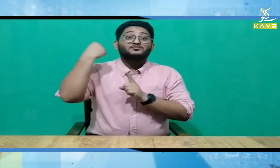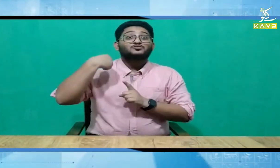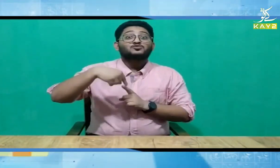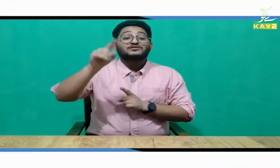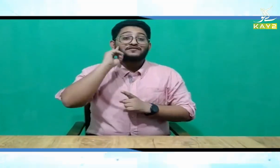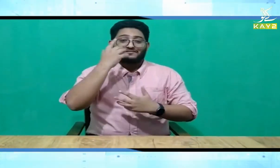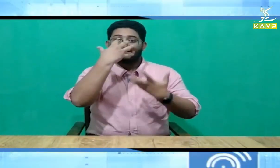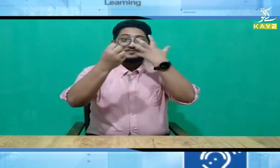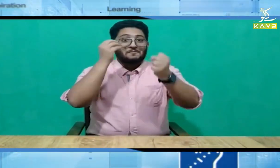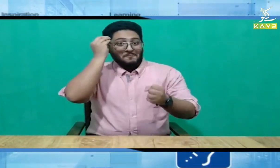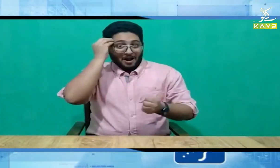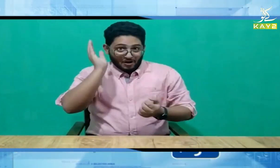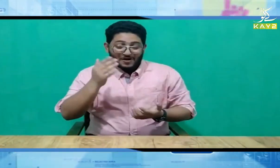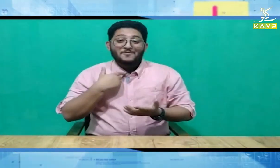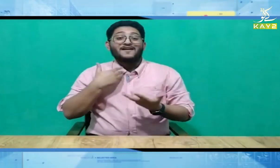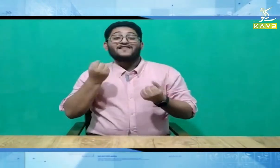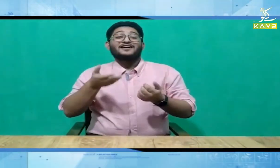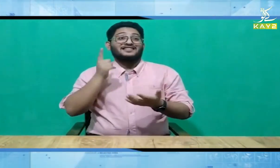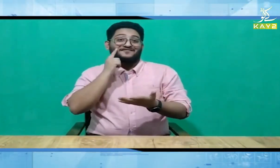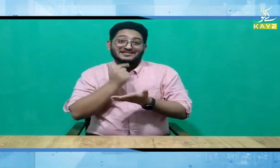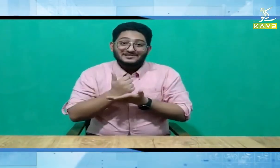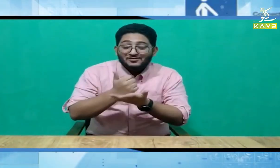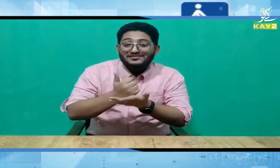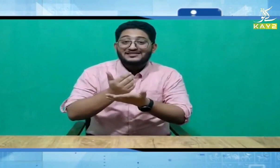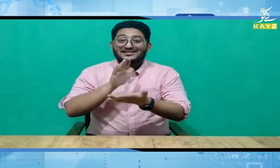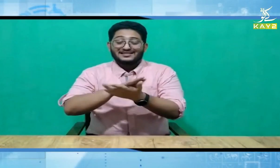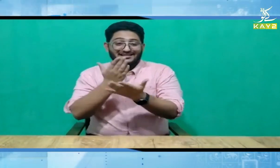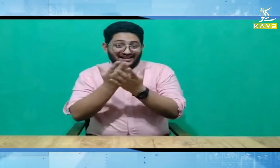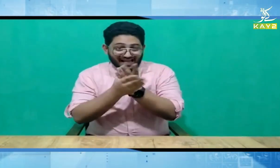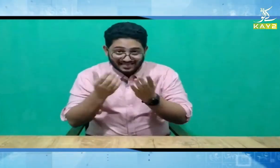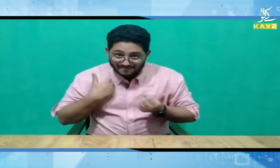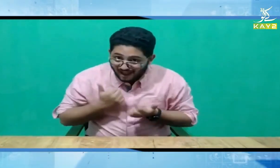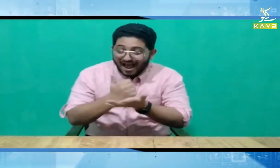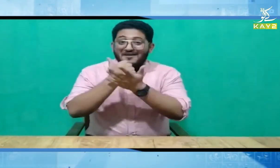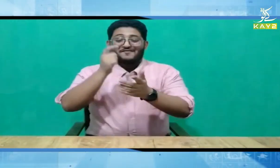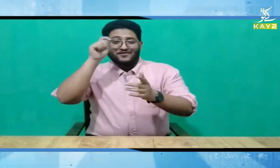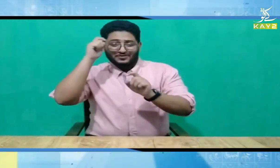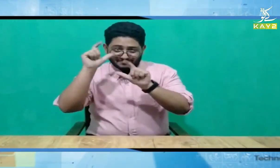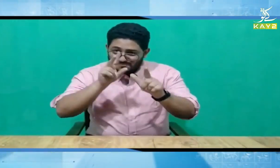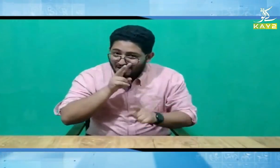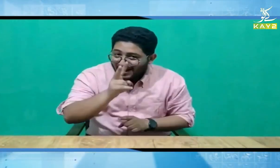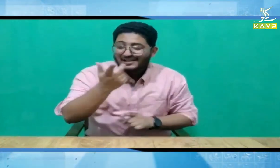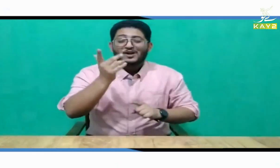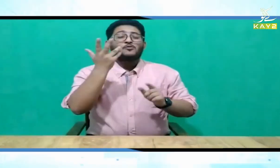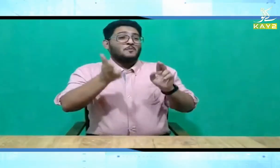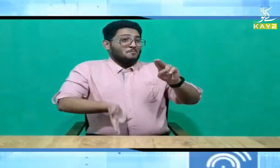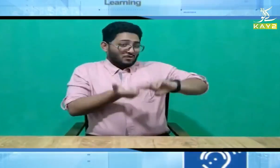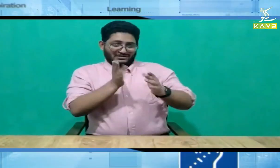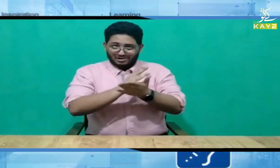फील्ड के अंदर काम करते हैं। पाकिस्तान के अंदर अल्हम्दुलिल्लाह बहुत सारे डेफ़ मुझे जानते हैं, तकरीबन सभी डेफ़ मुझे जानते हैं, जिसके ज़रिए मैं मतलब वीडियो